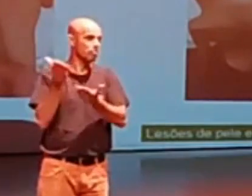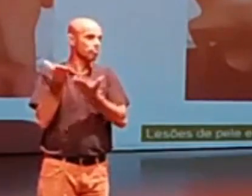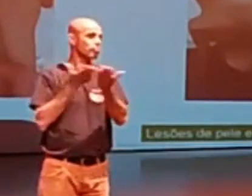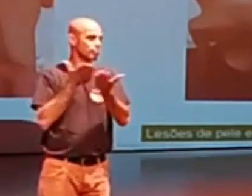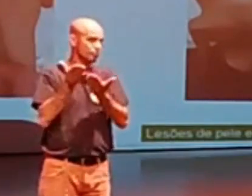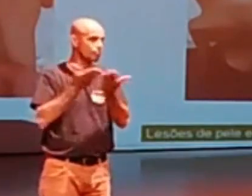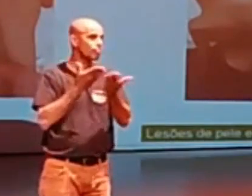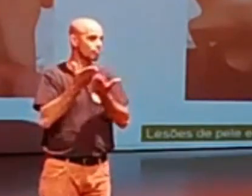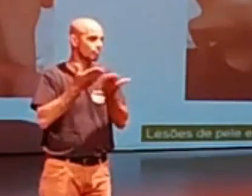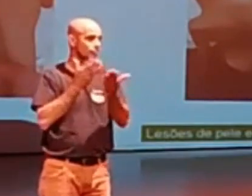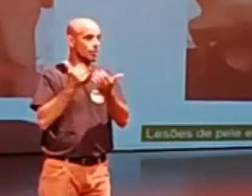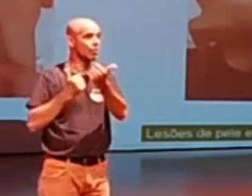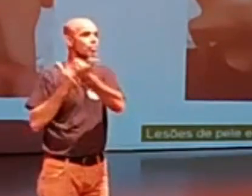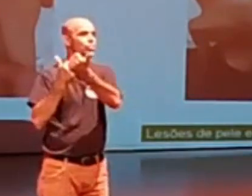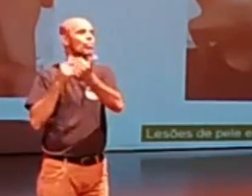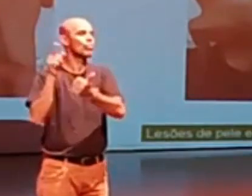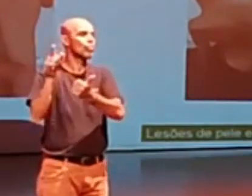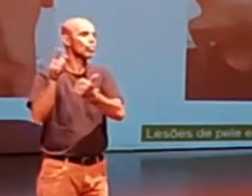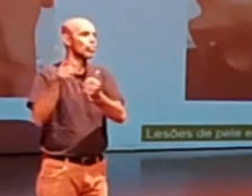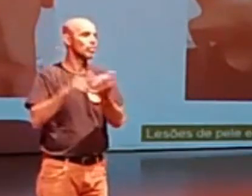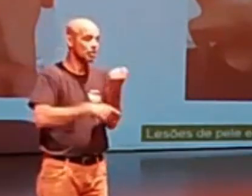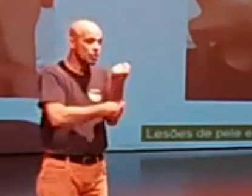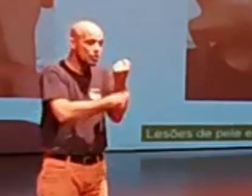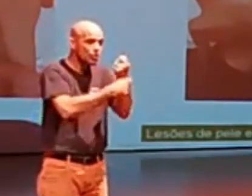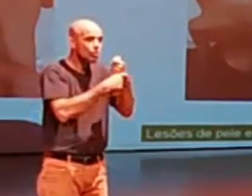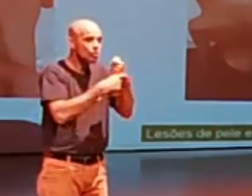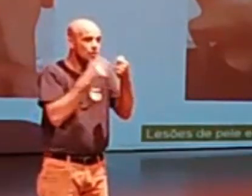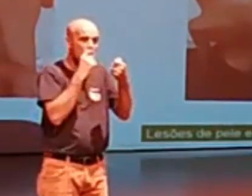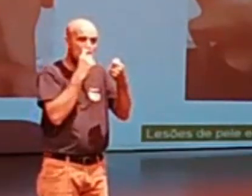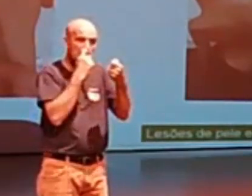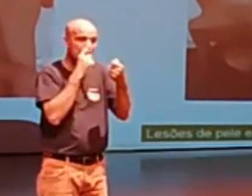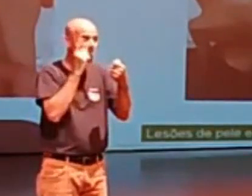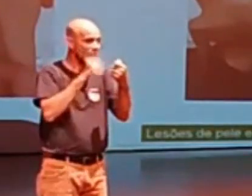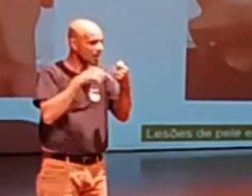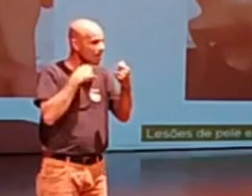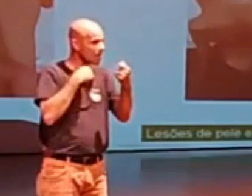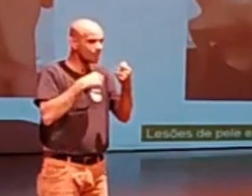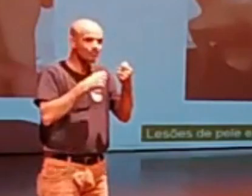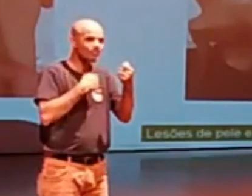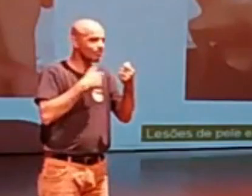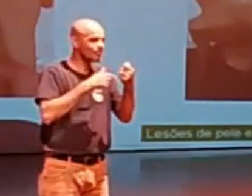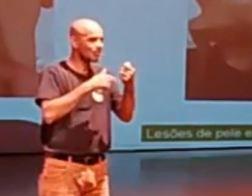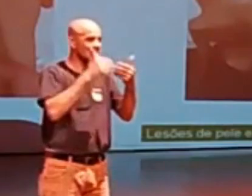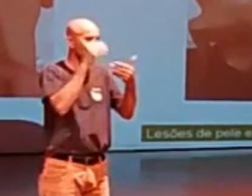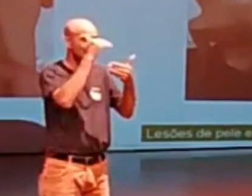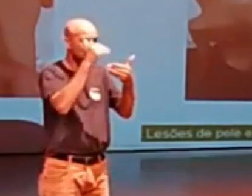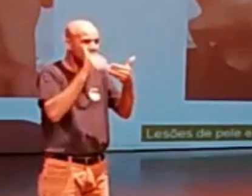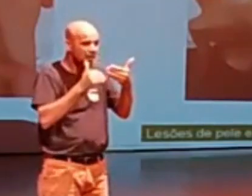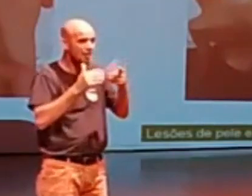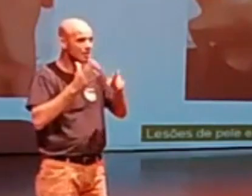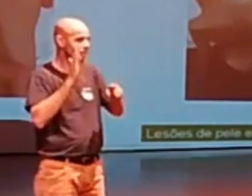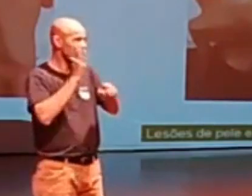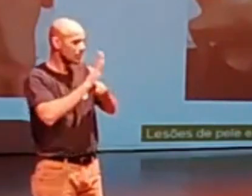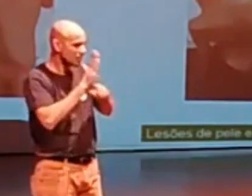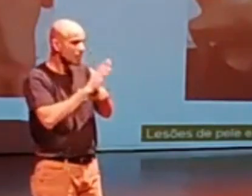a família precisa de muito apoio. Escoliose, ela é multidisciplinar. Você tem que ter um apoio geral,